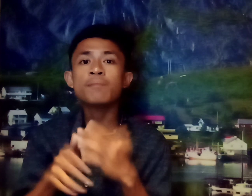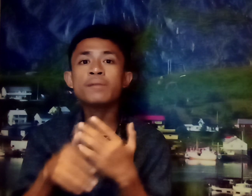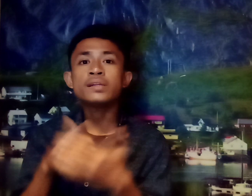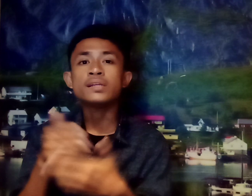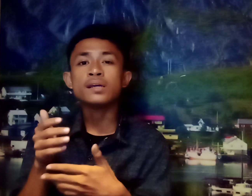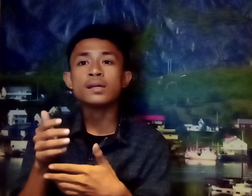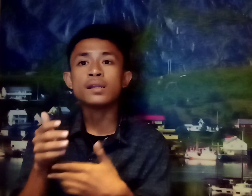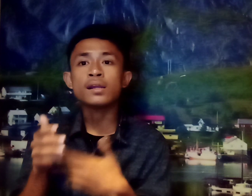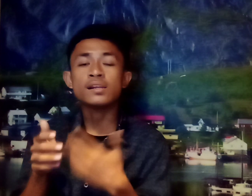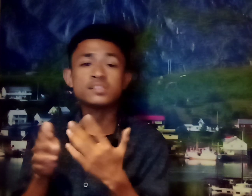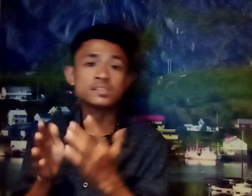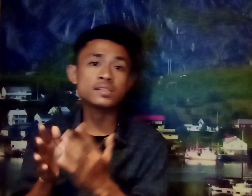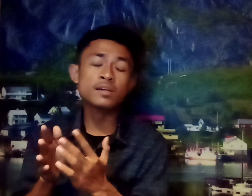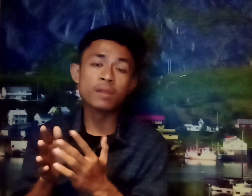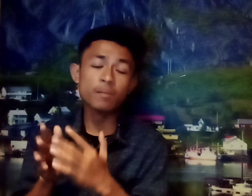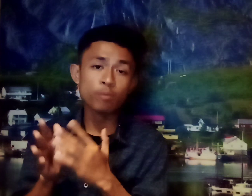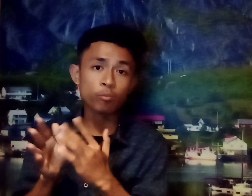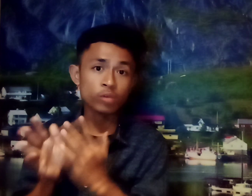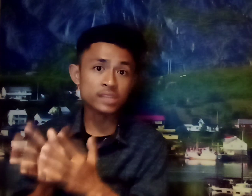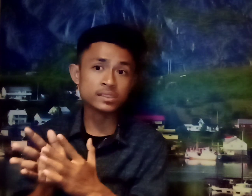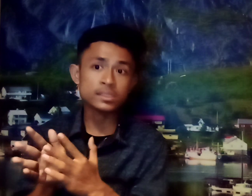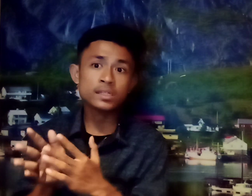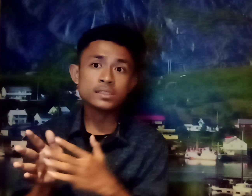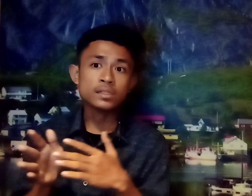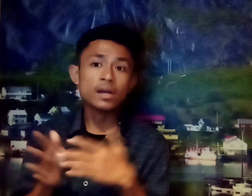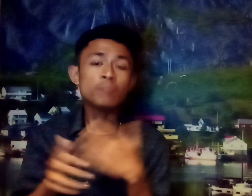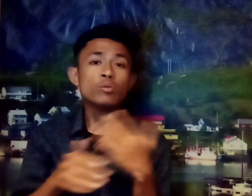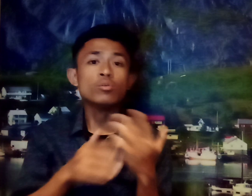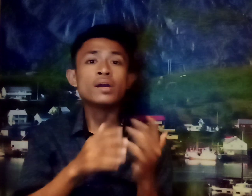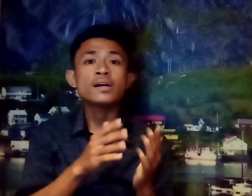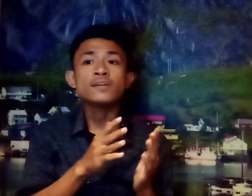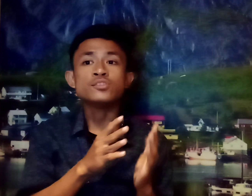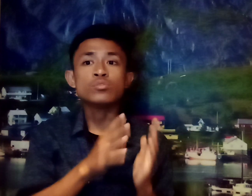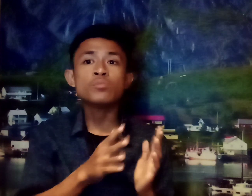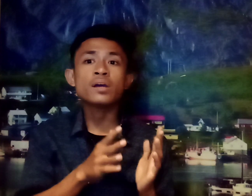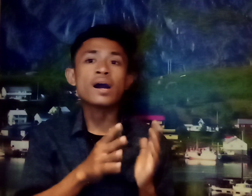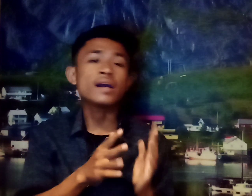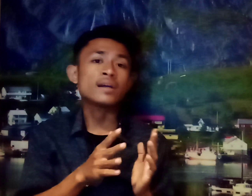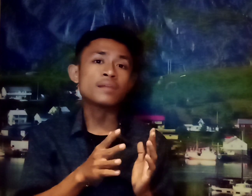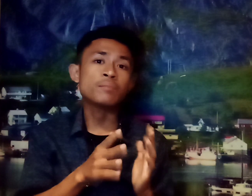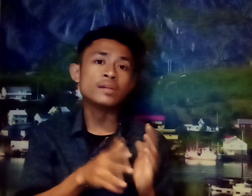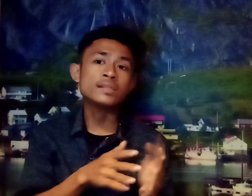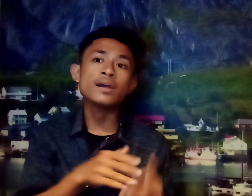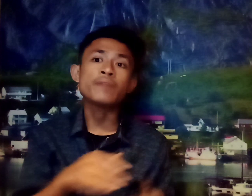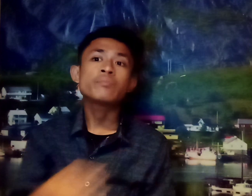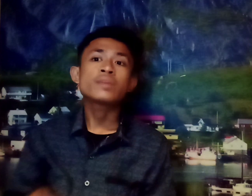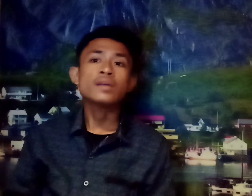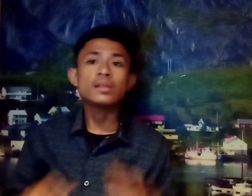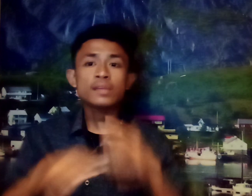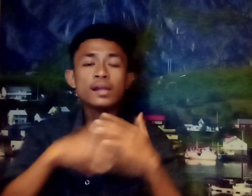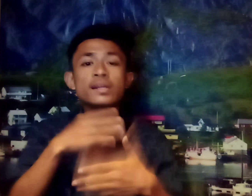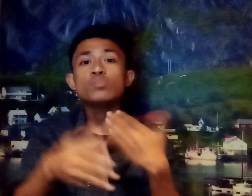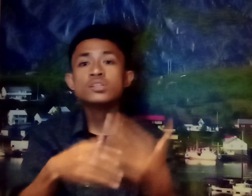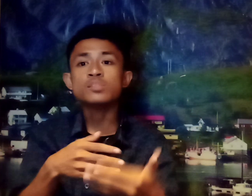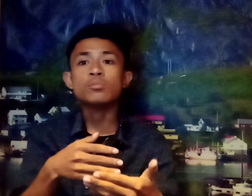dapat digeneralisasikan pada populasi dan menggunakan instrumen angket penelitian yang telah diajukan